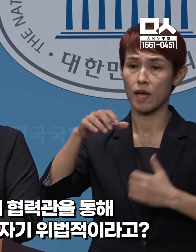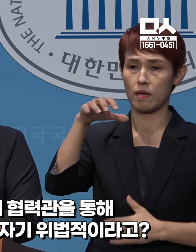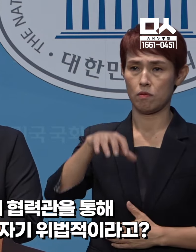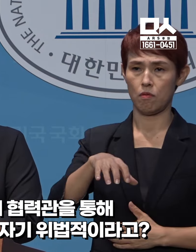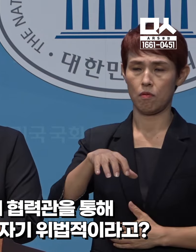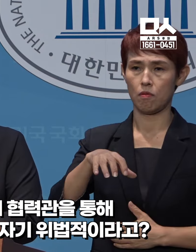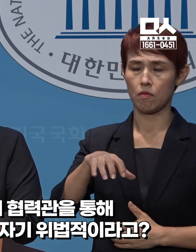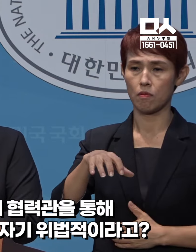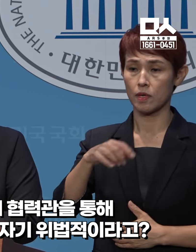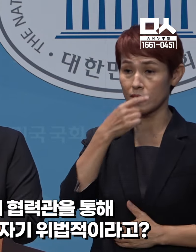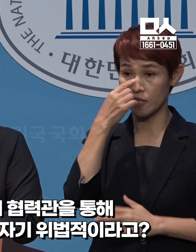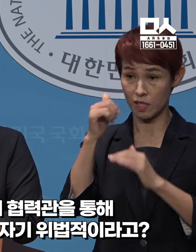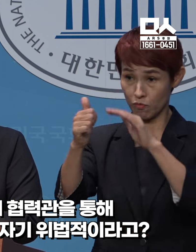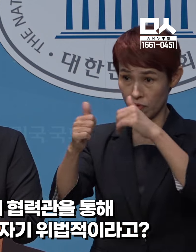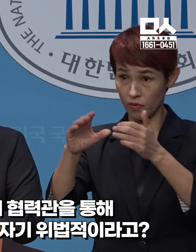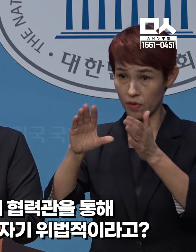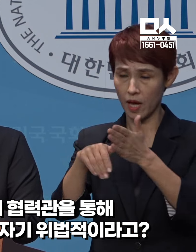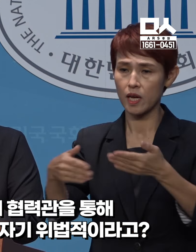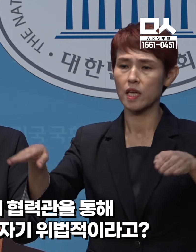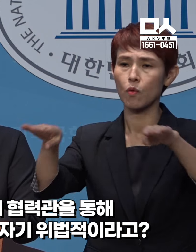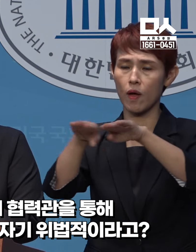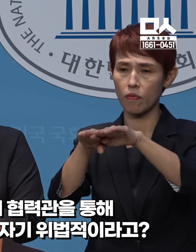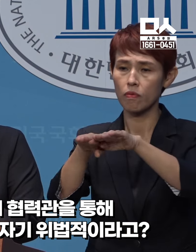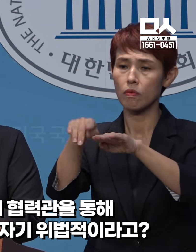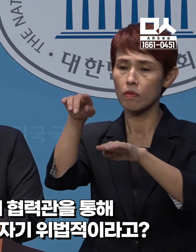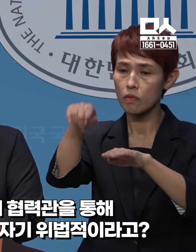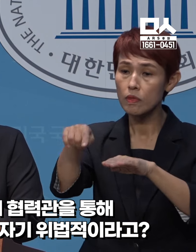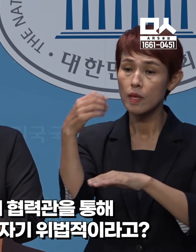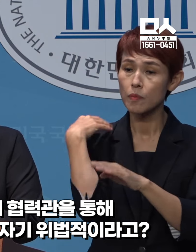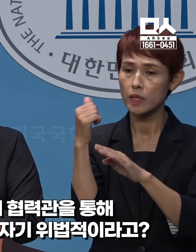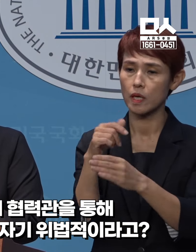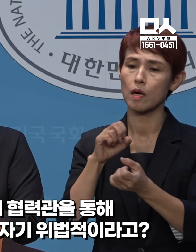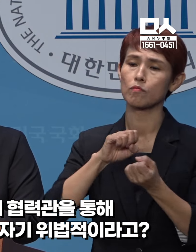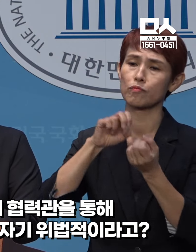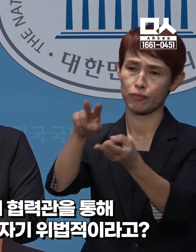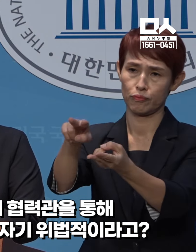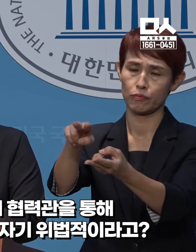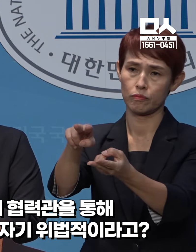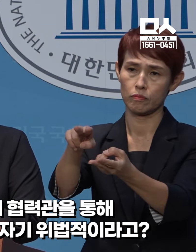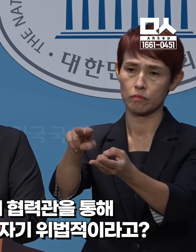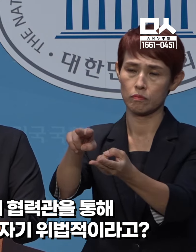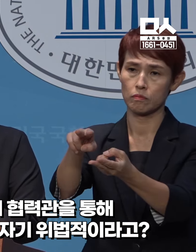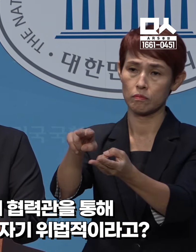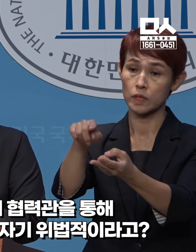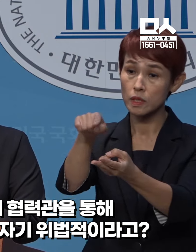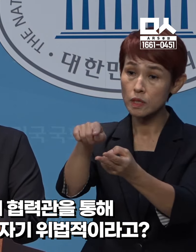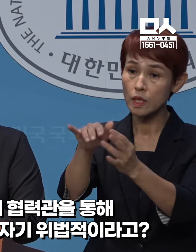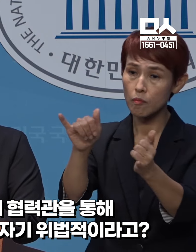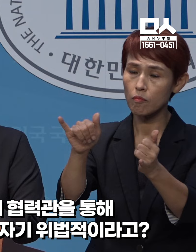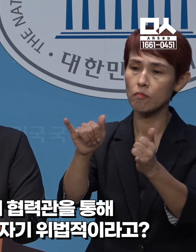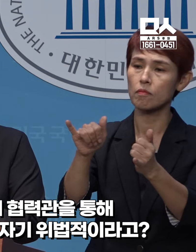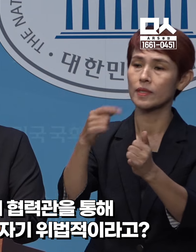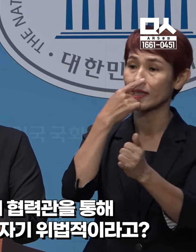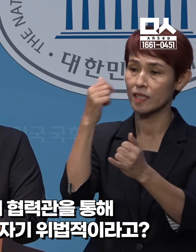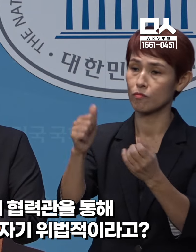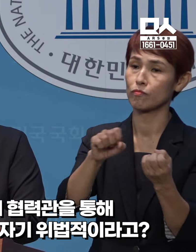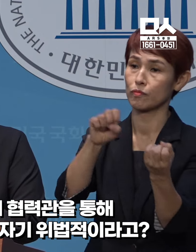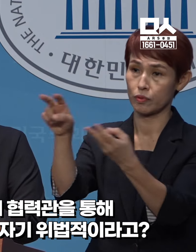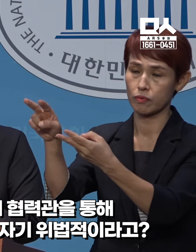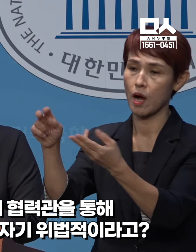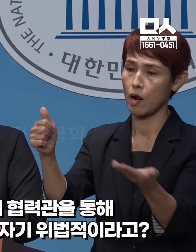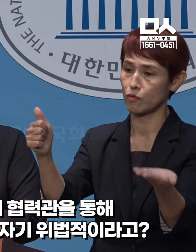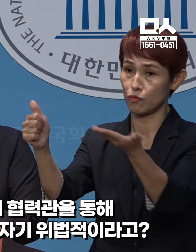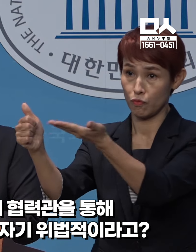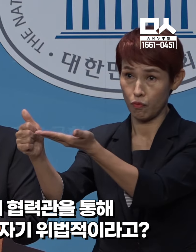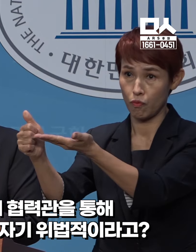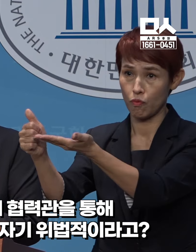기관 증인에게 각 기관의 협력관게 출석 요구서를 송달합니다 협력관이 돌아가 증인에게 출석 요구서를